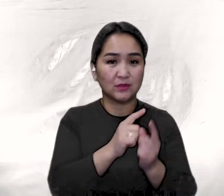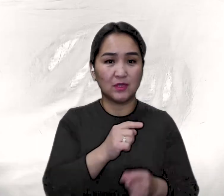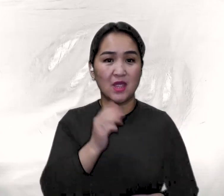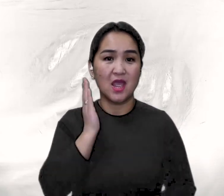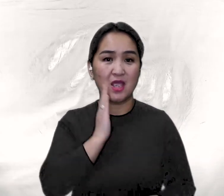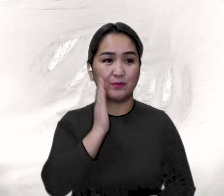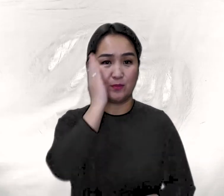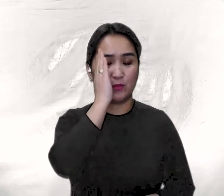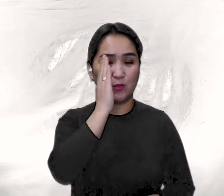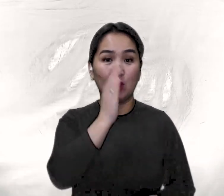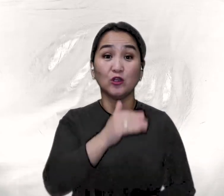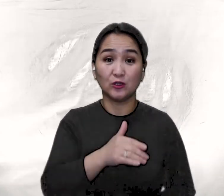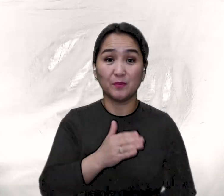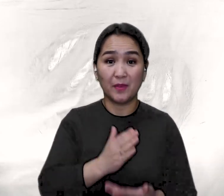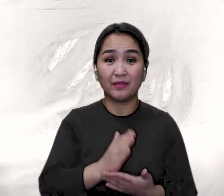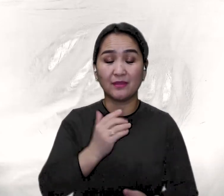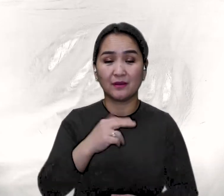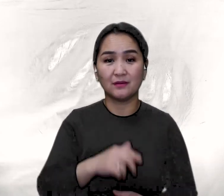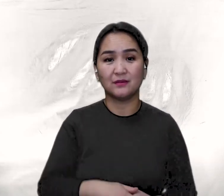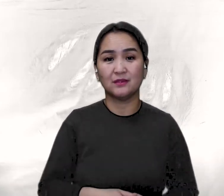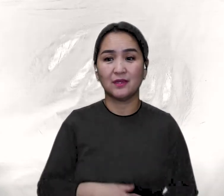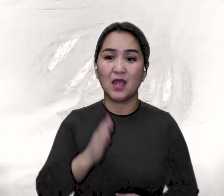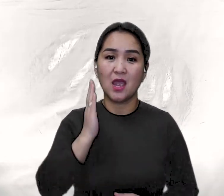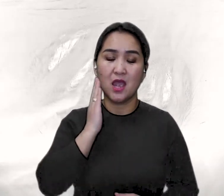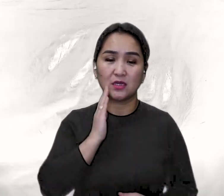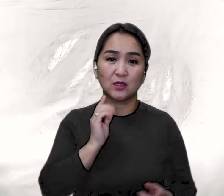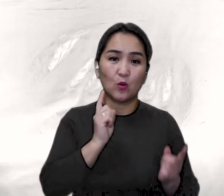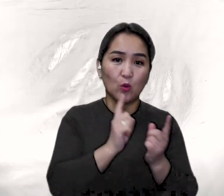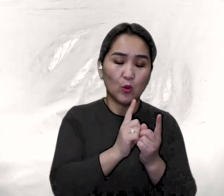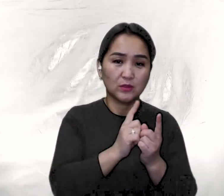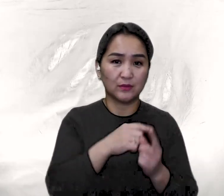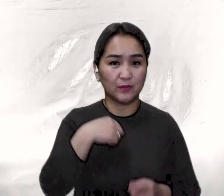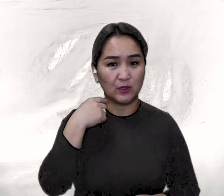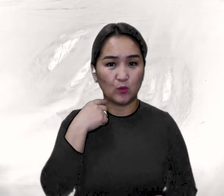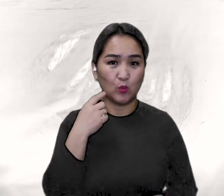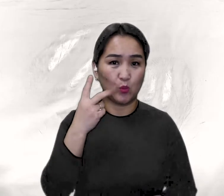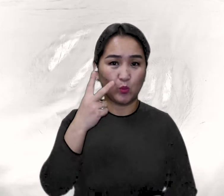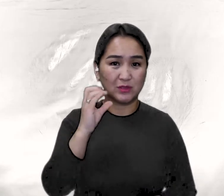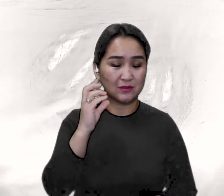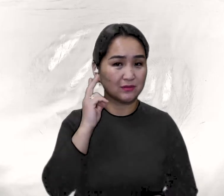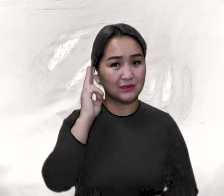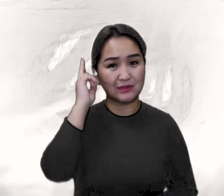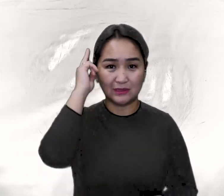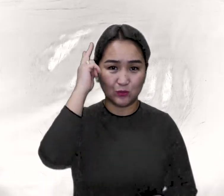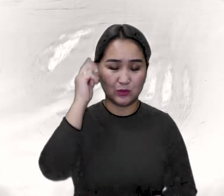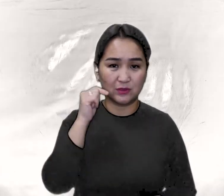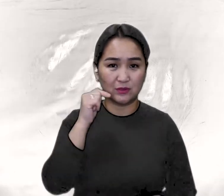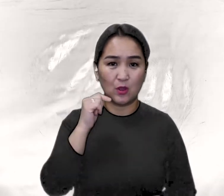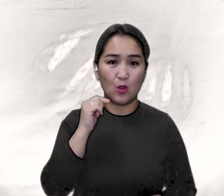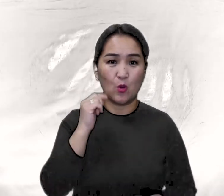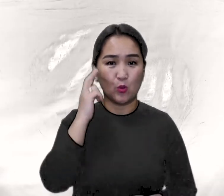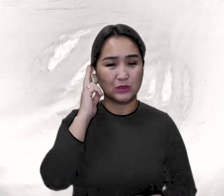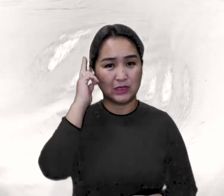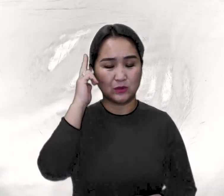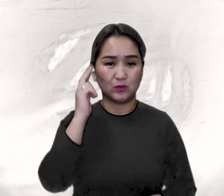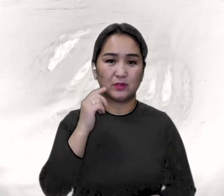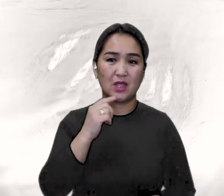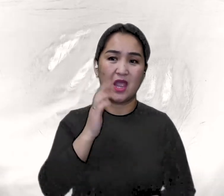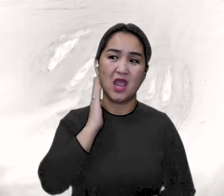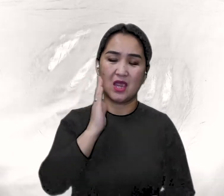өгөхгүй. Зүгээр тустай байт юм. Тэгээд ээж тэрэ очиод уулзсан ихээр миний үс ингээд засуулцсан. Тэгээ үс засуулаад очихоор ээж мэдээж